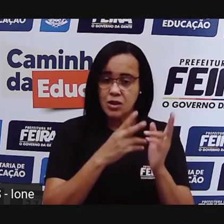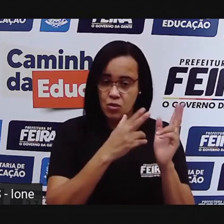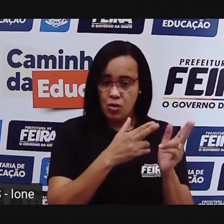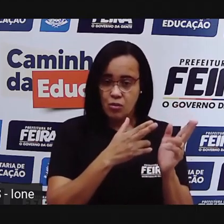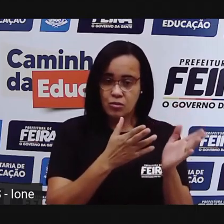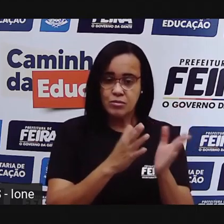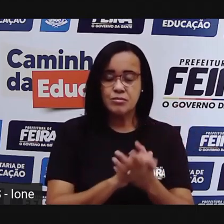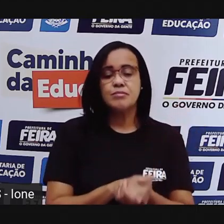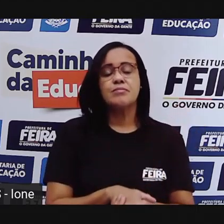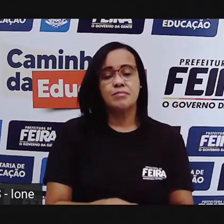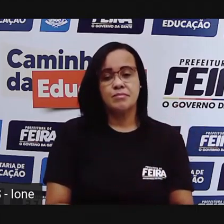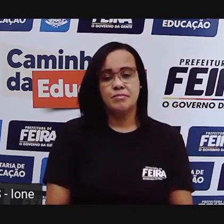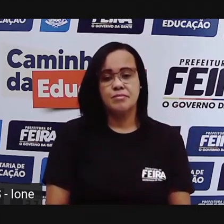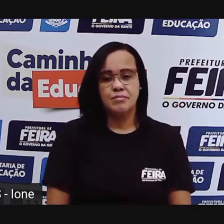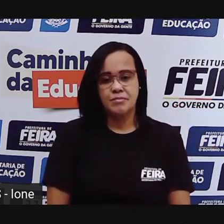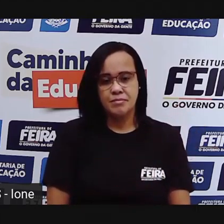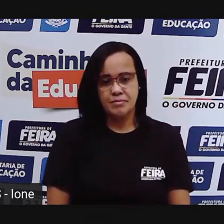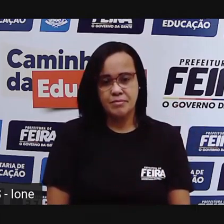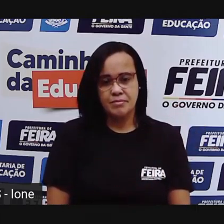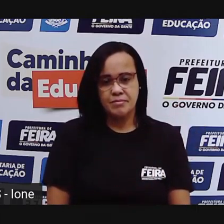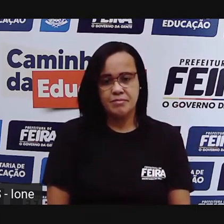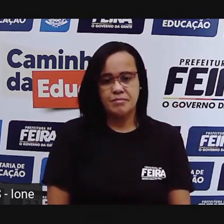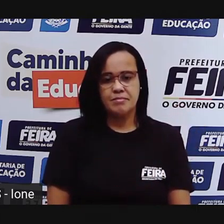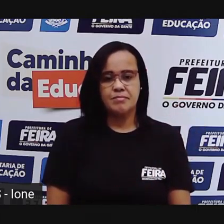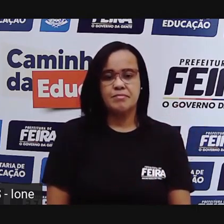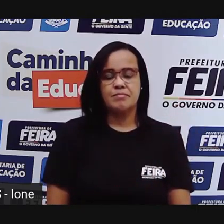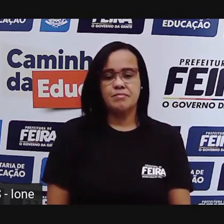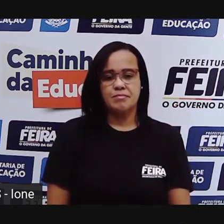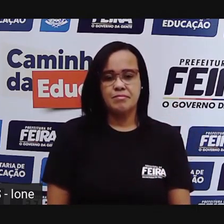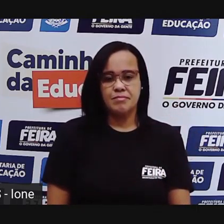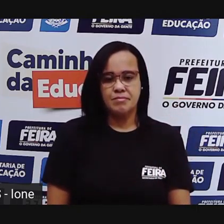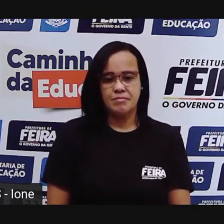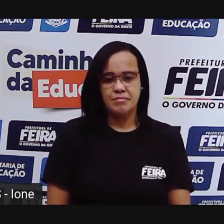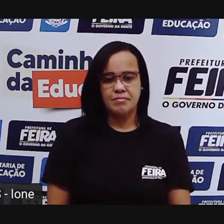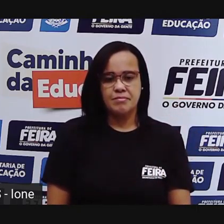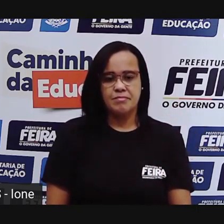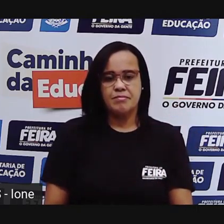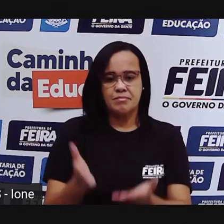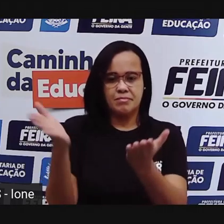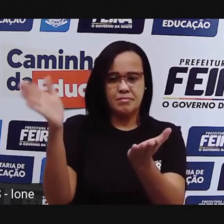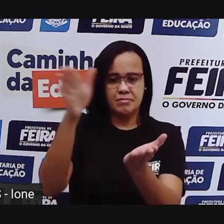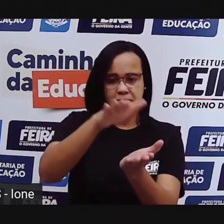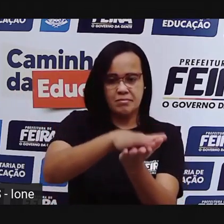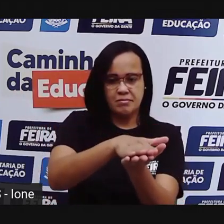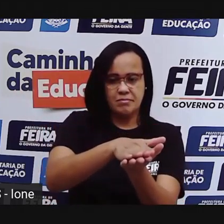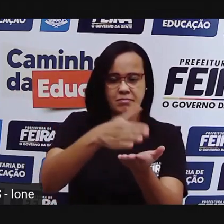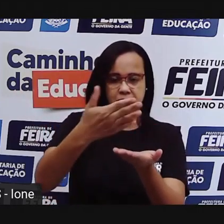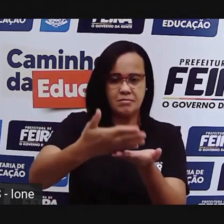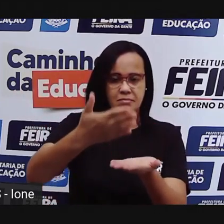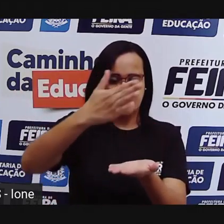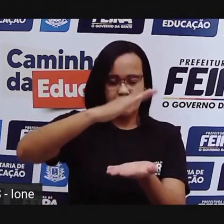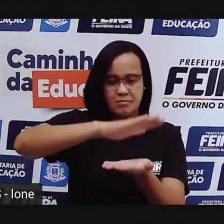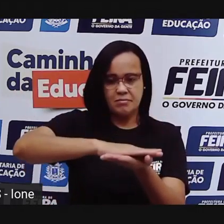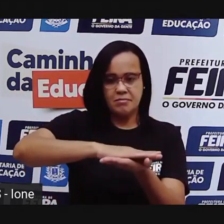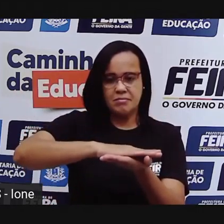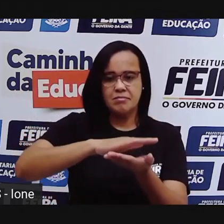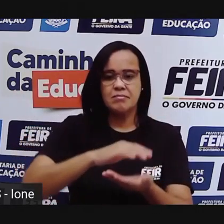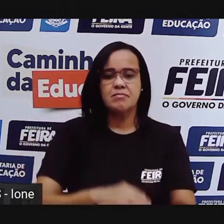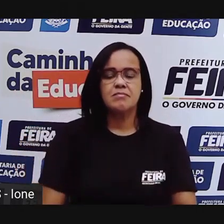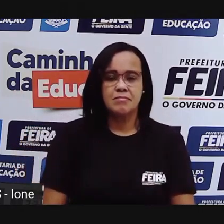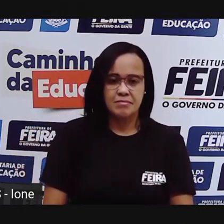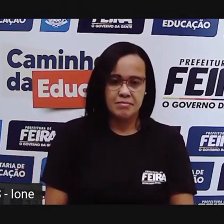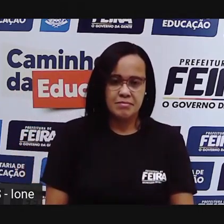E nessa folha de jornal, nós vamos dobrá-la ao meio, juntando ponta com ponta. Já mostro para vocês como é